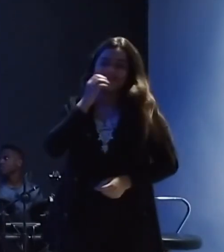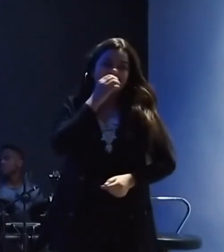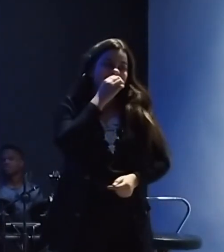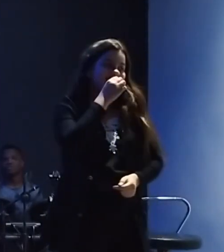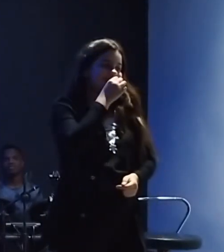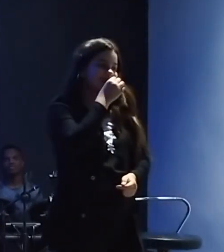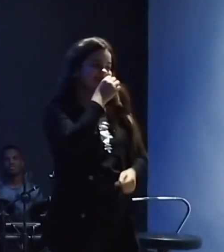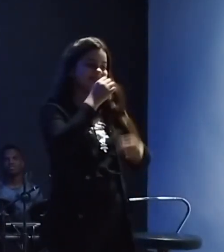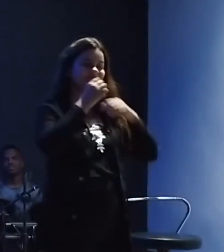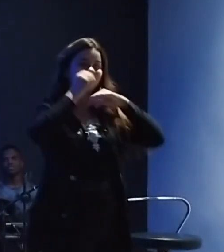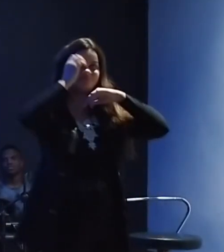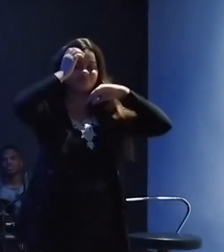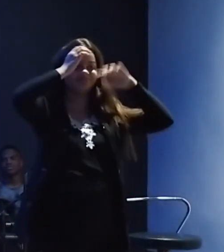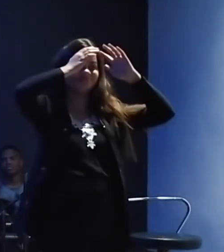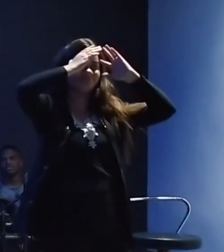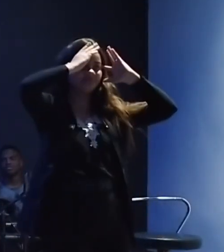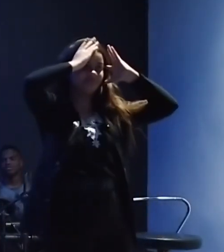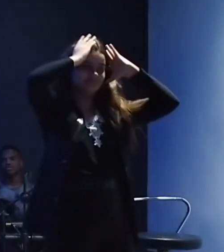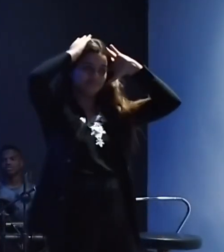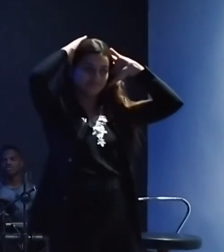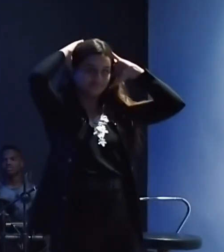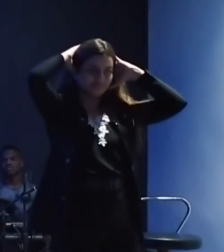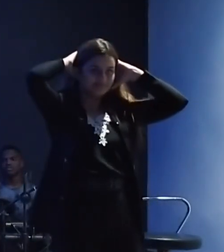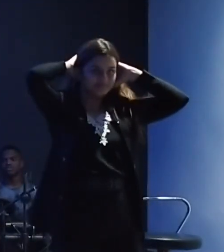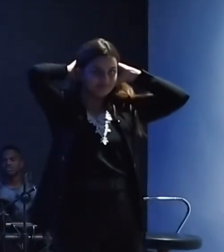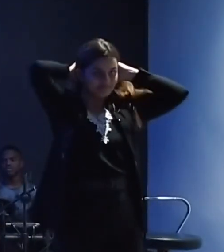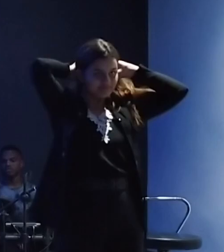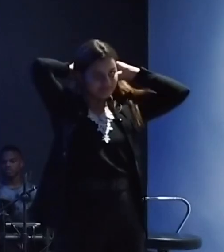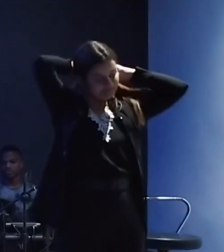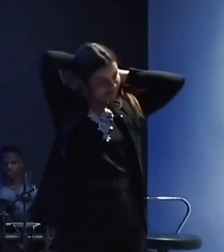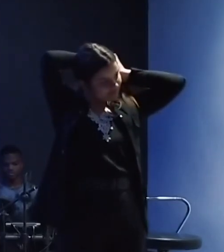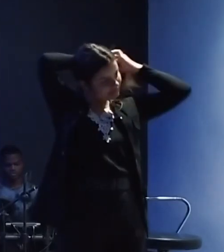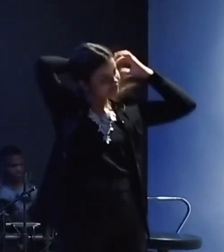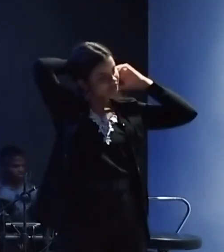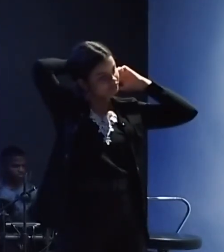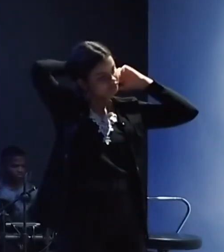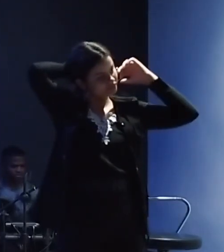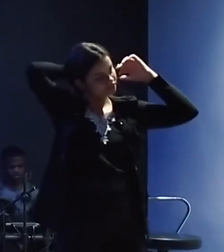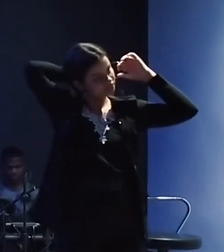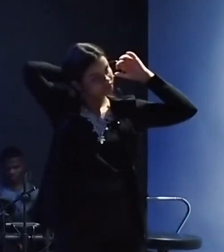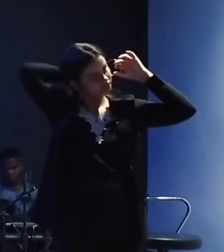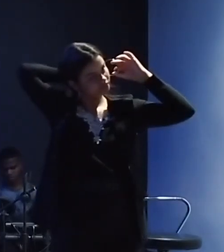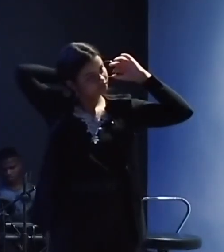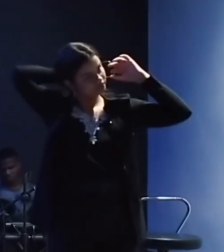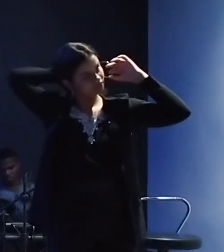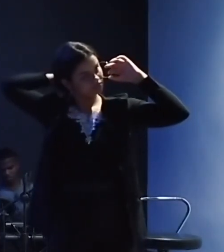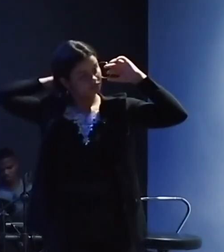que tem que mudar alguma coisa na sua vida, no seu procedimento dentro do seu